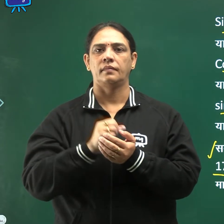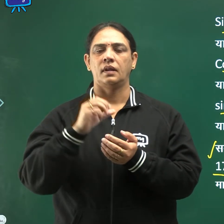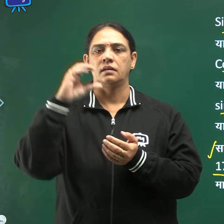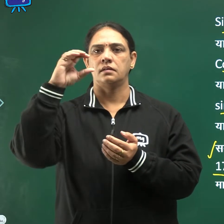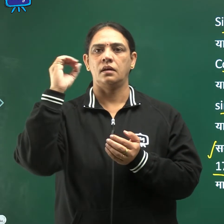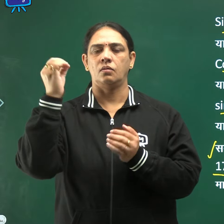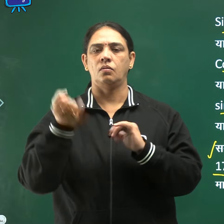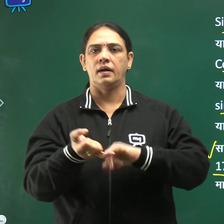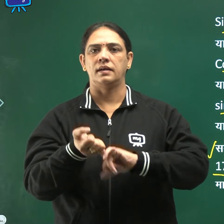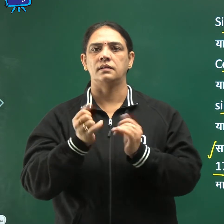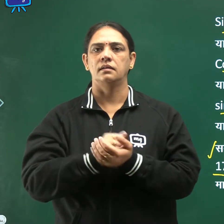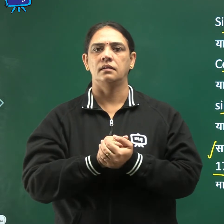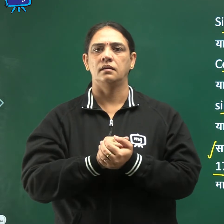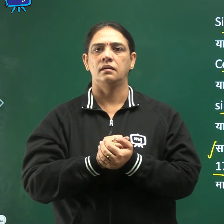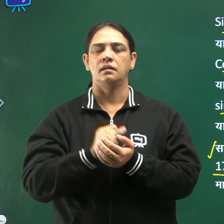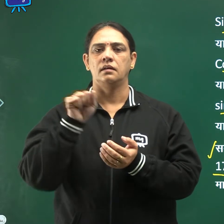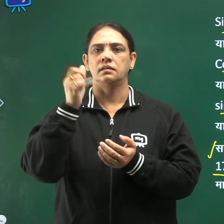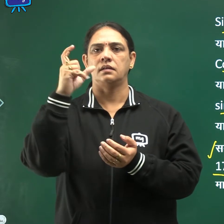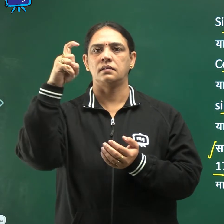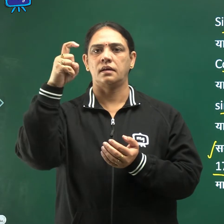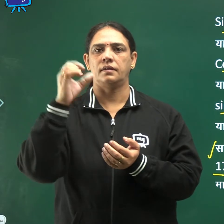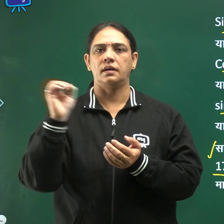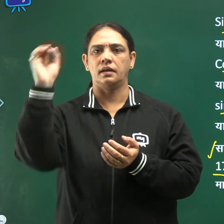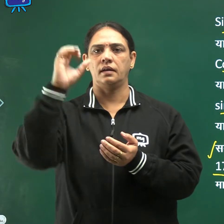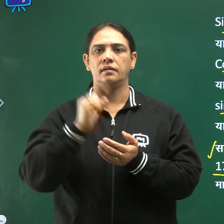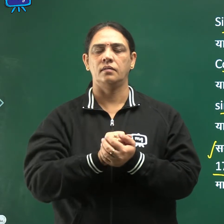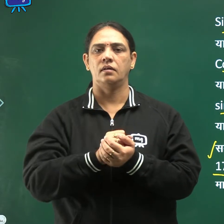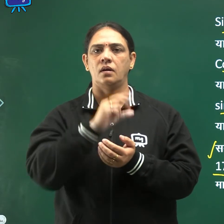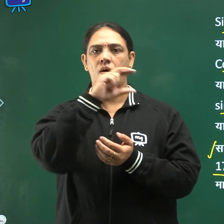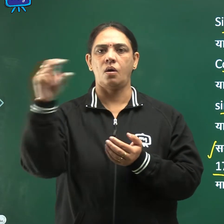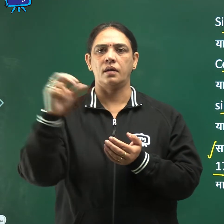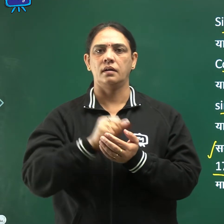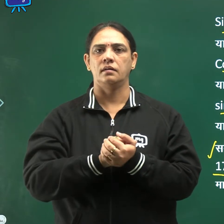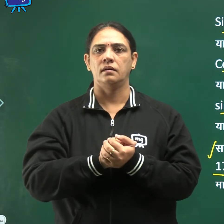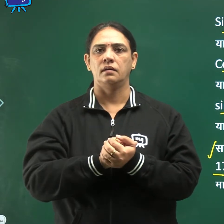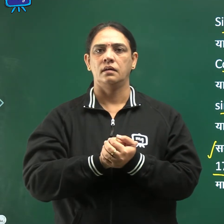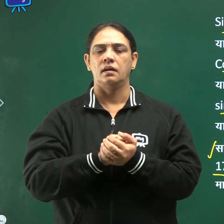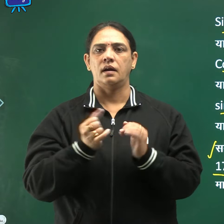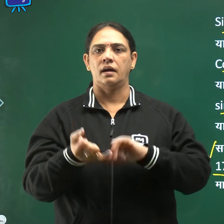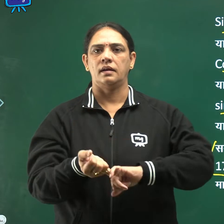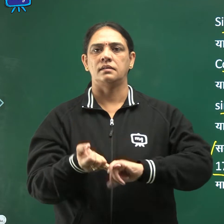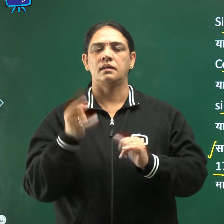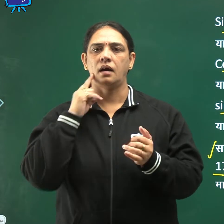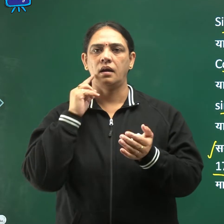कॉस 67 डिग्री और साइन